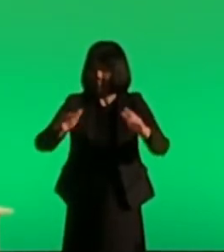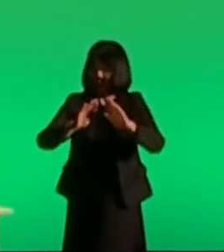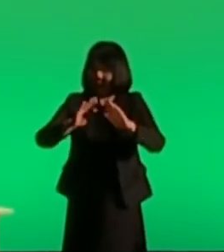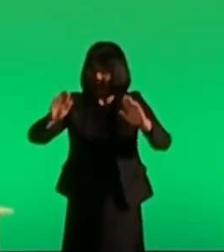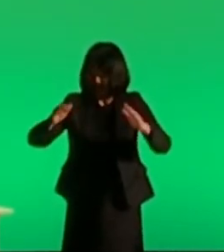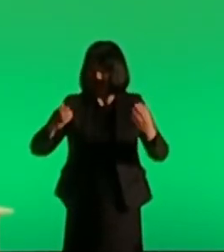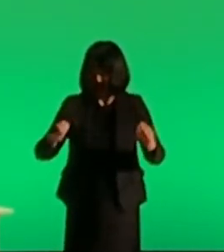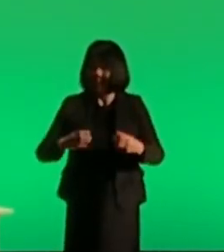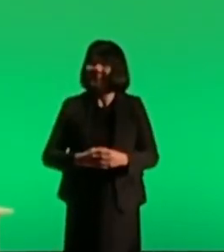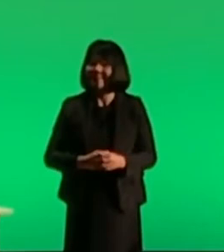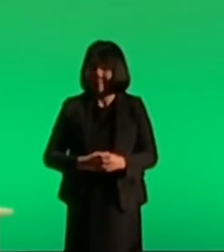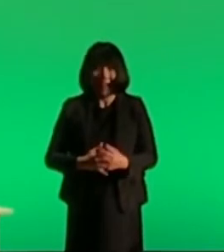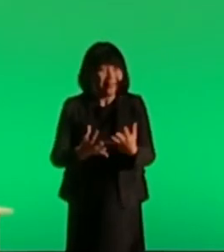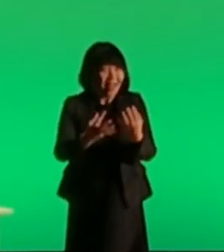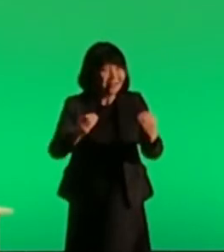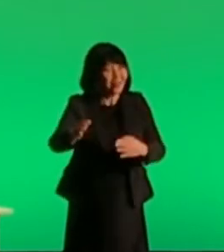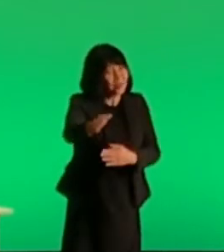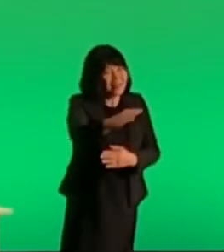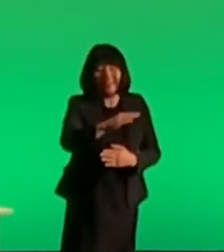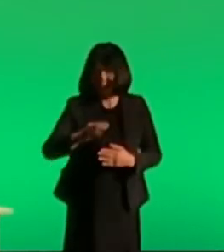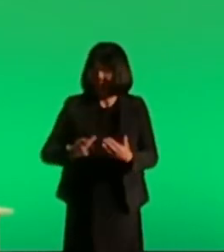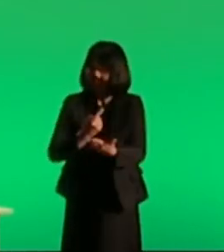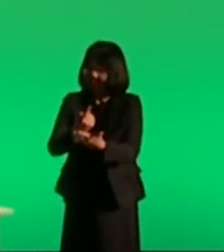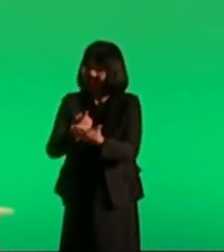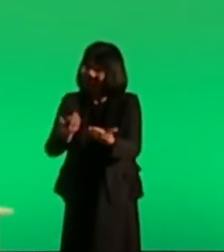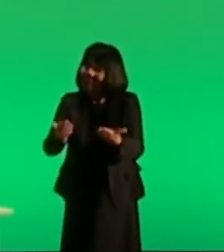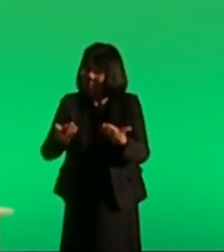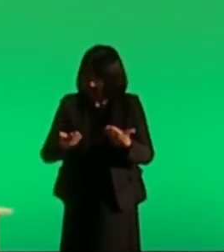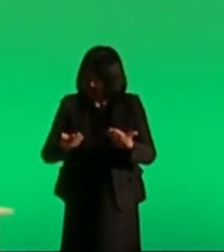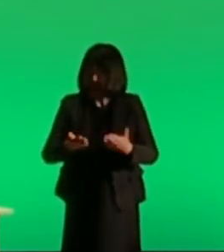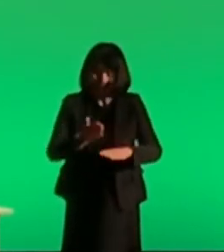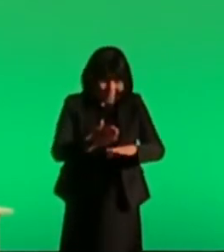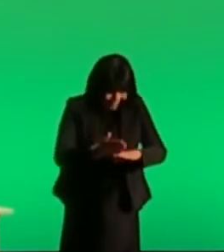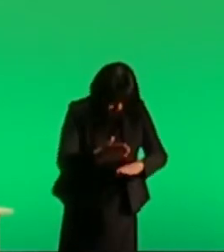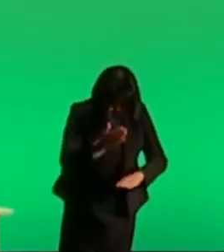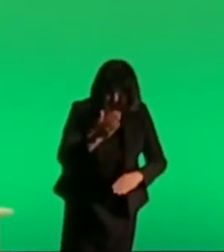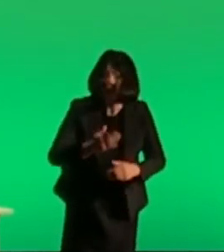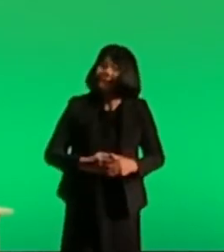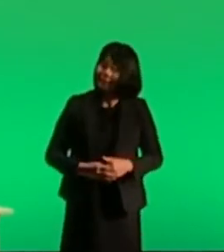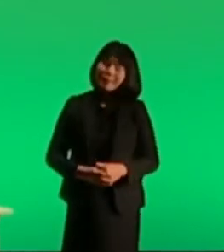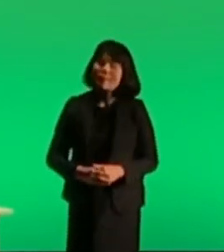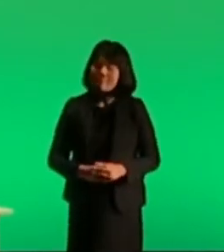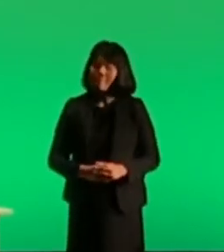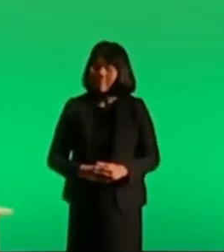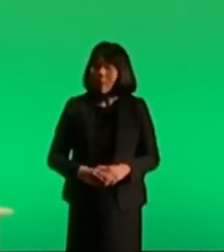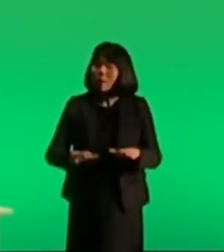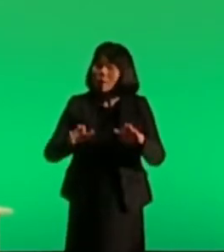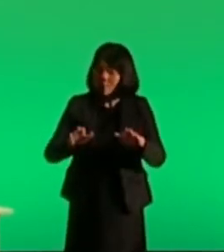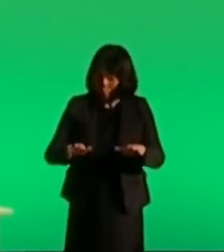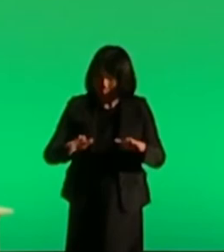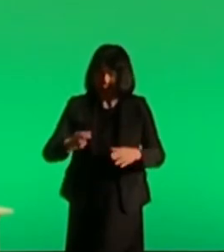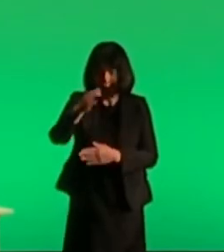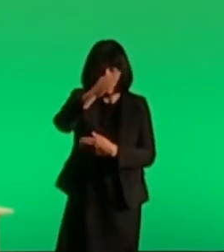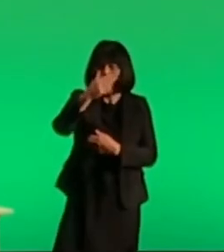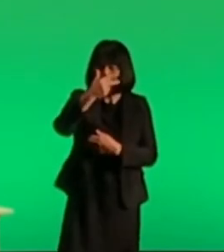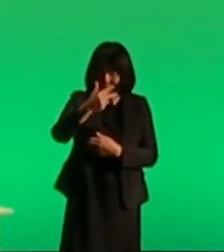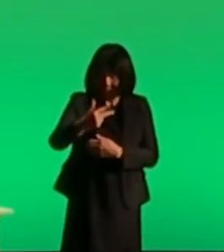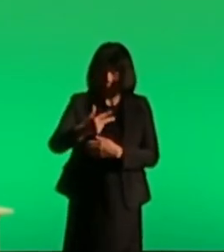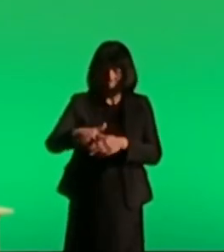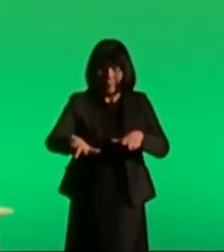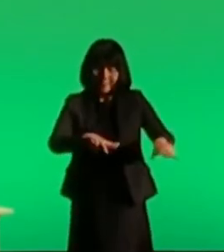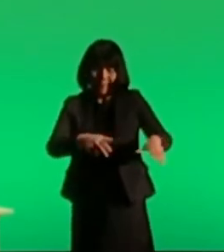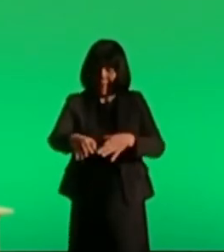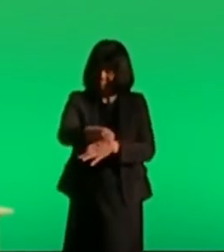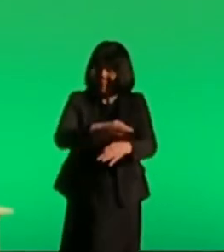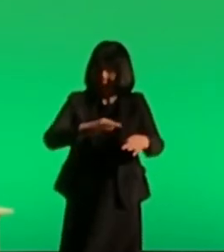催いたしましたところ、たくさんの皆さんにご参加をいただきましてありがとうございます。今日は神戸市の市政運営